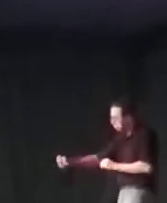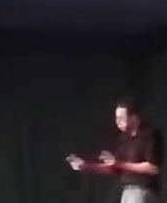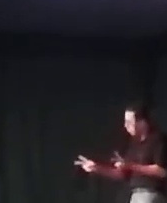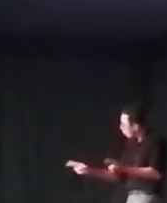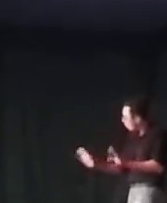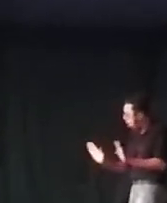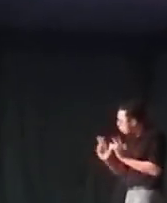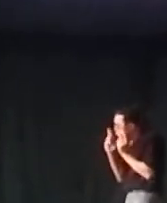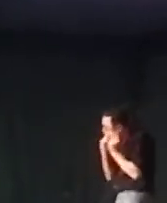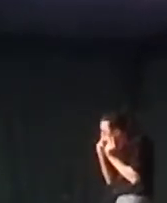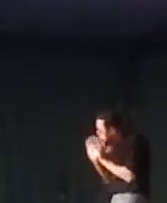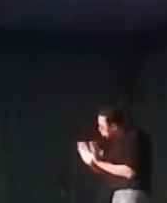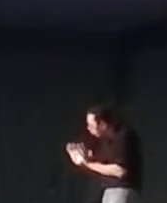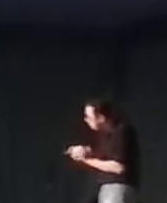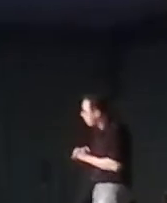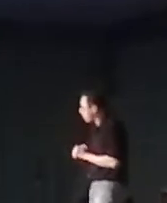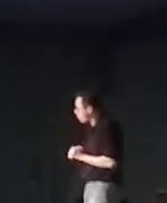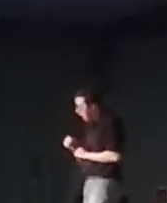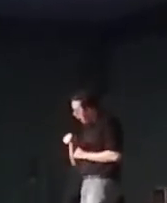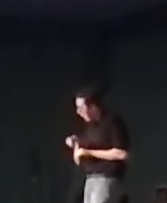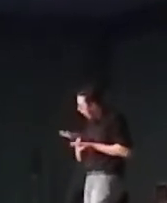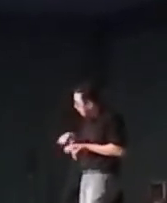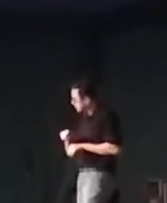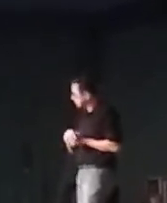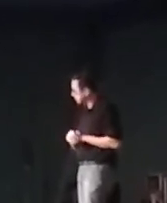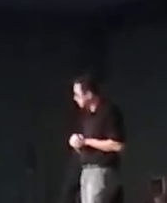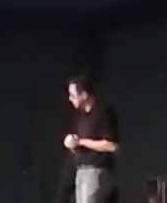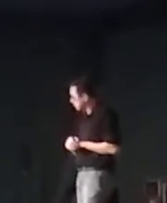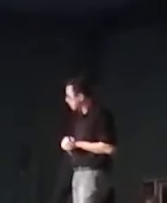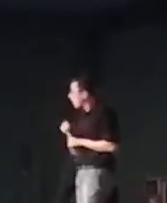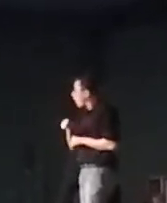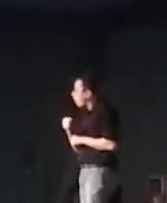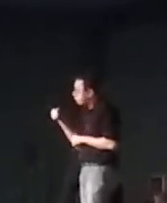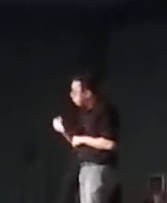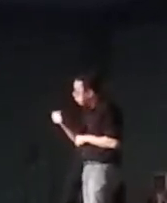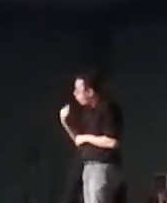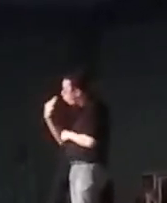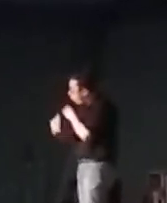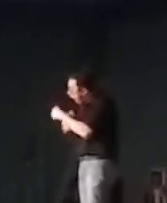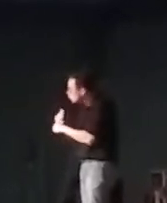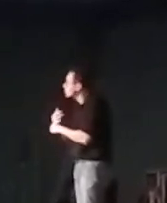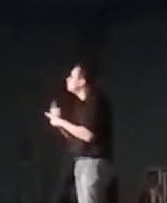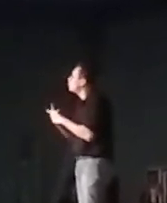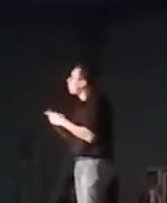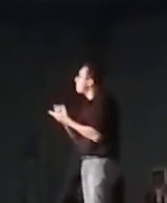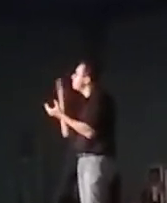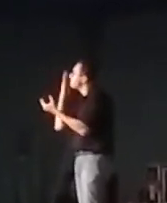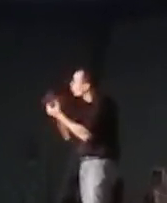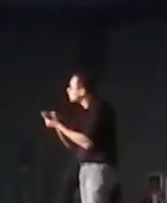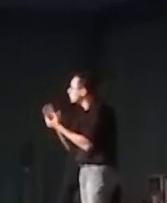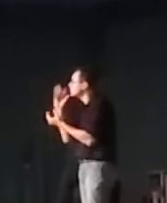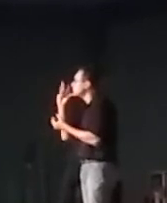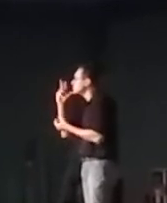Bom. Não, porque é isso que ela faz. Ela estava aqui 4 anos acompanhando o processo, porque o processo é público, mas ninguém